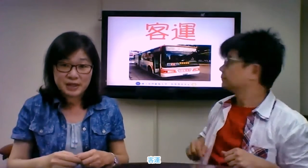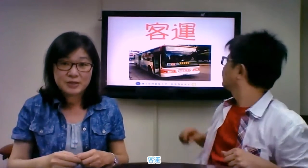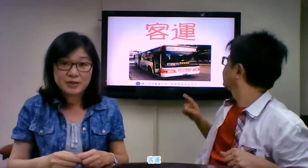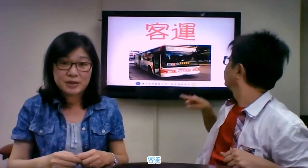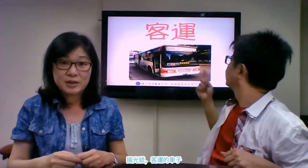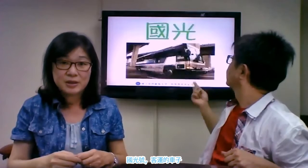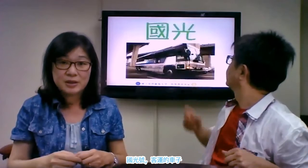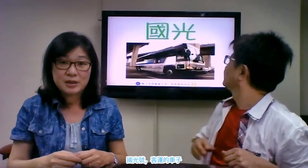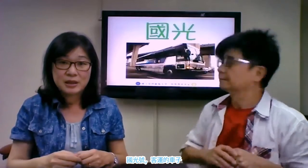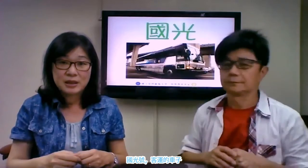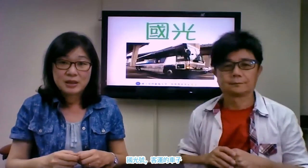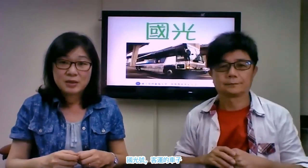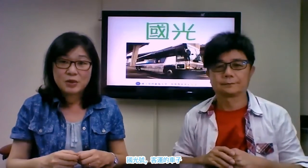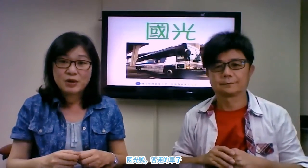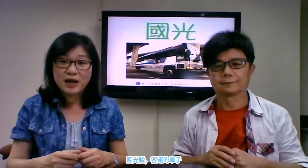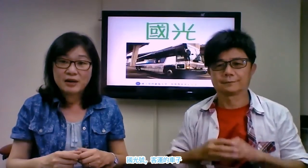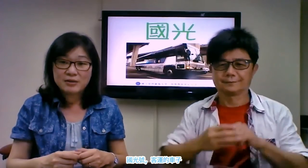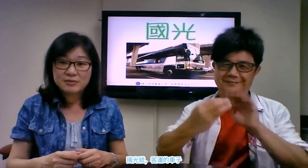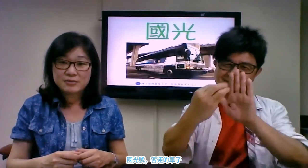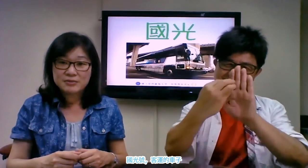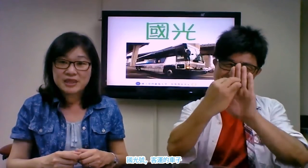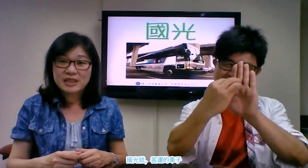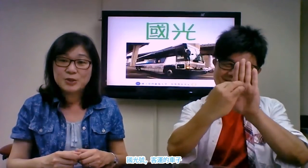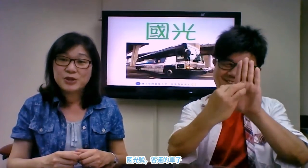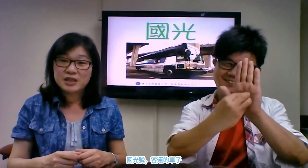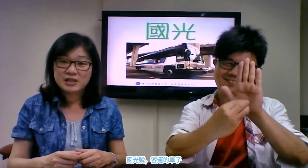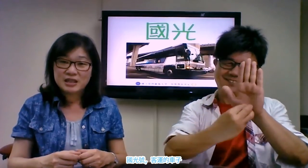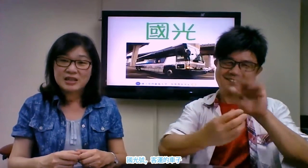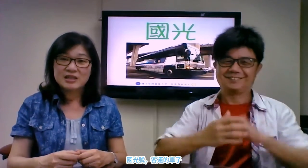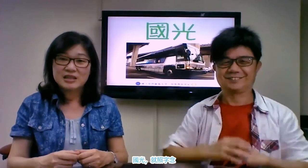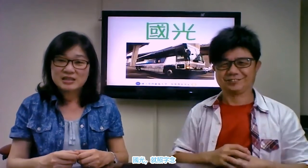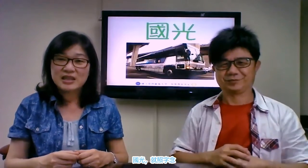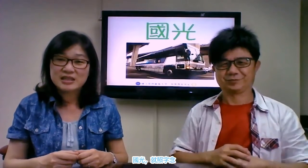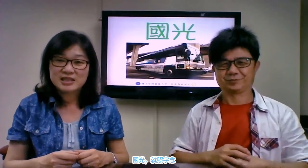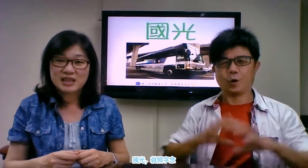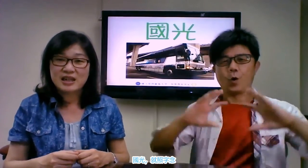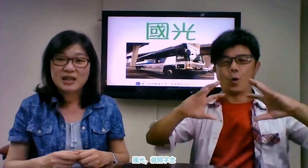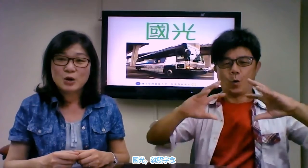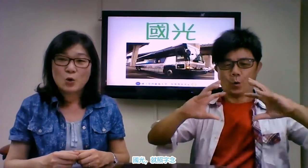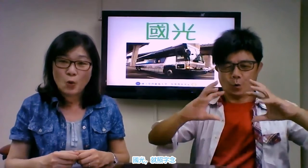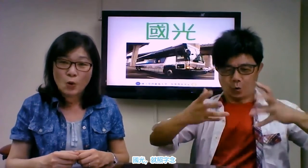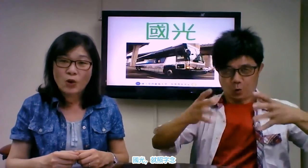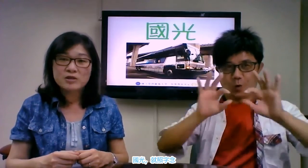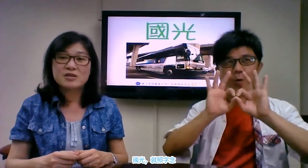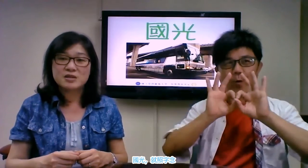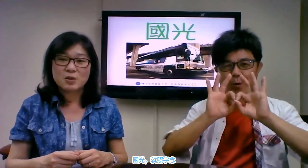运，国光号客运的车子哈。哦，国